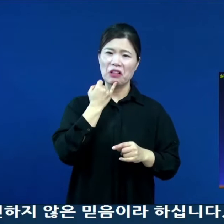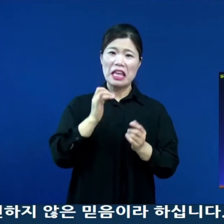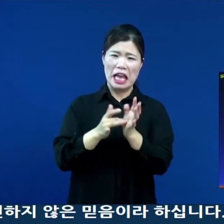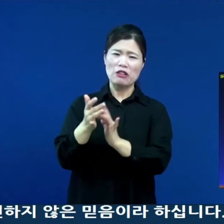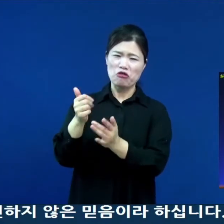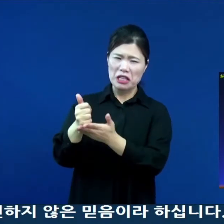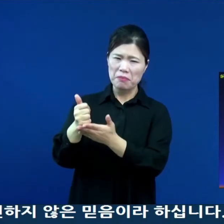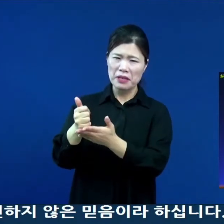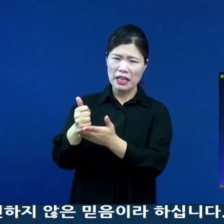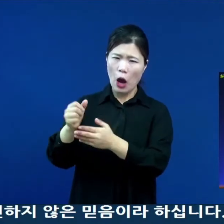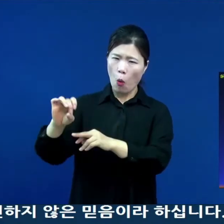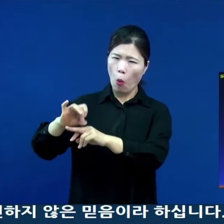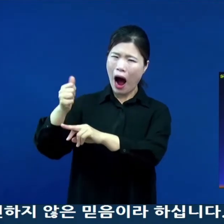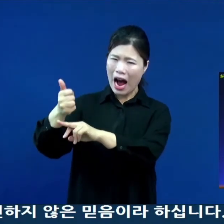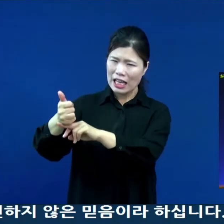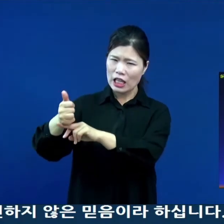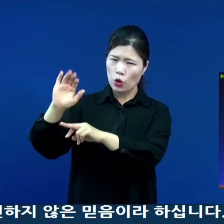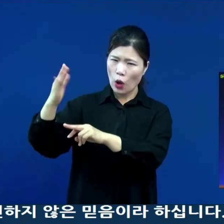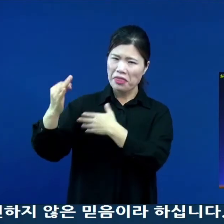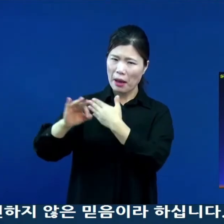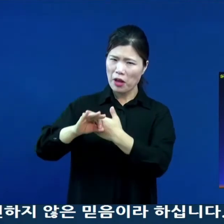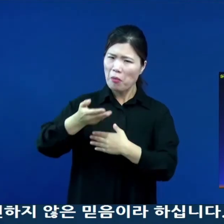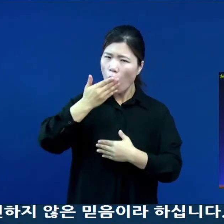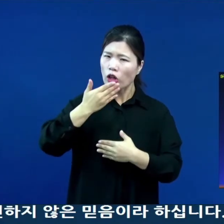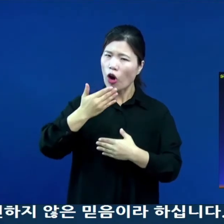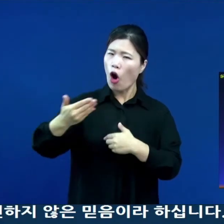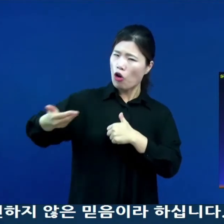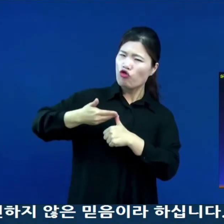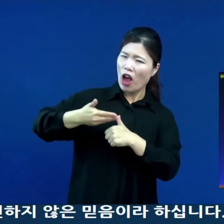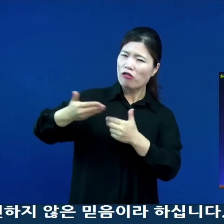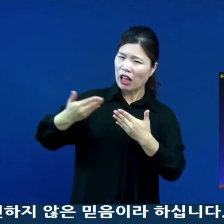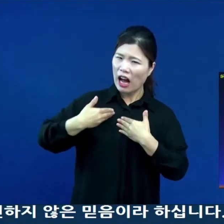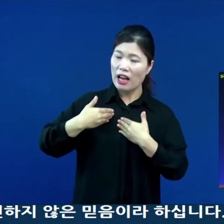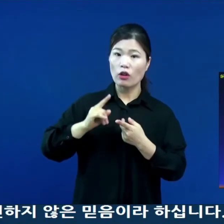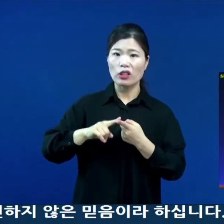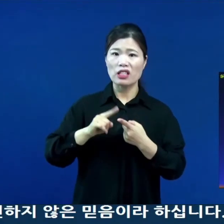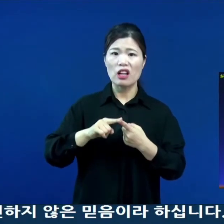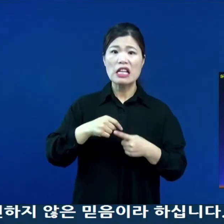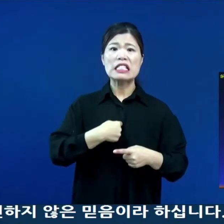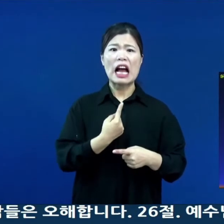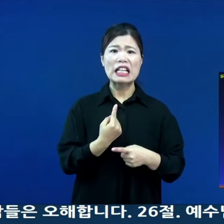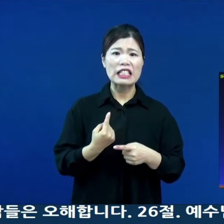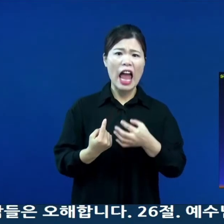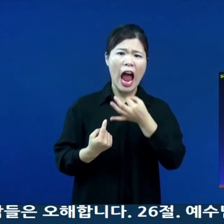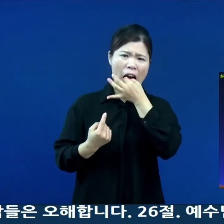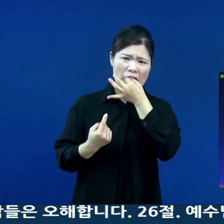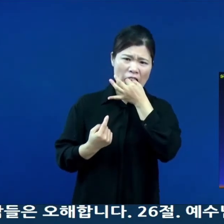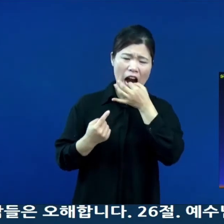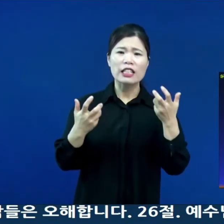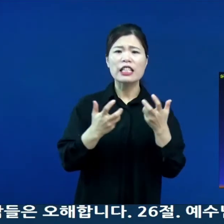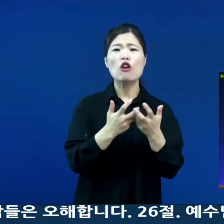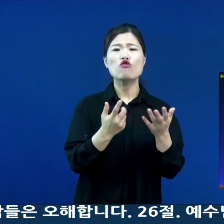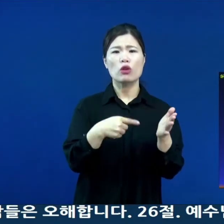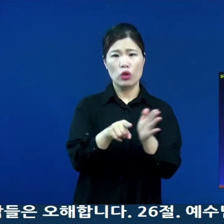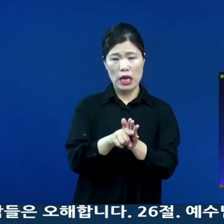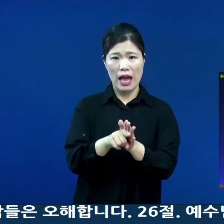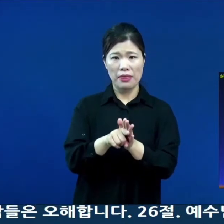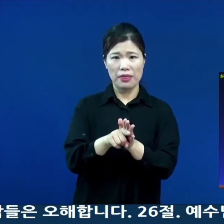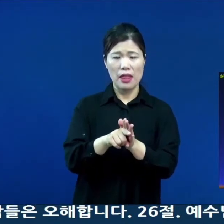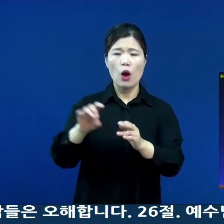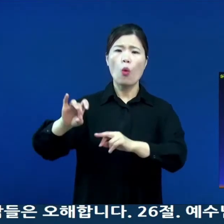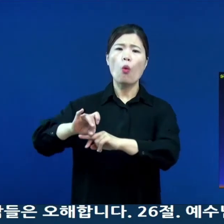되면 우리에게 이런 것 공급해 주겠구나 라고 자신의 욕망을 채우는 왕으로서 예수님을